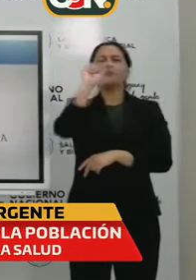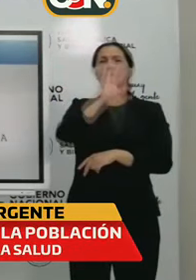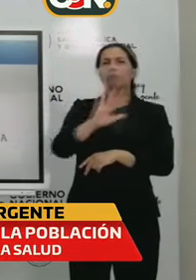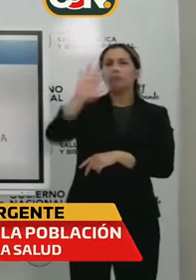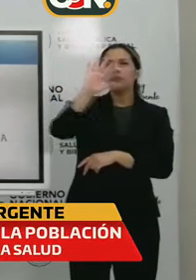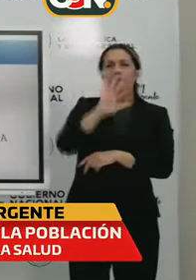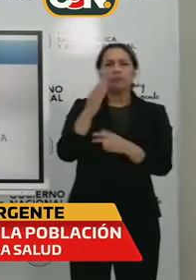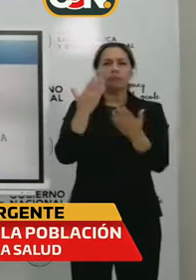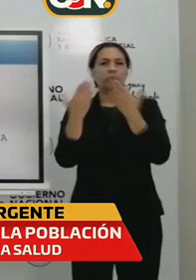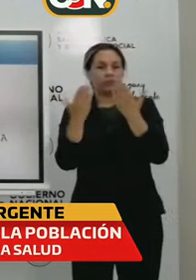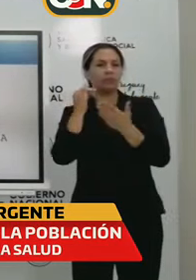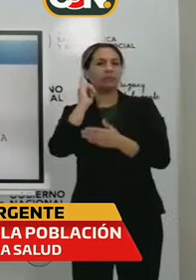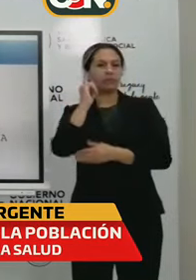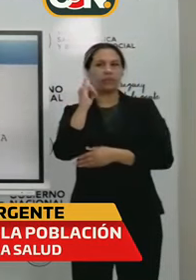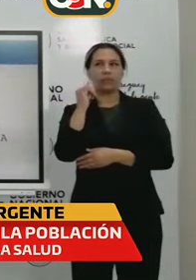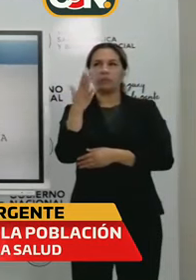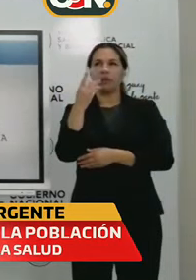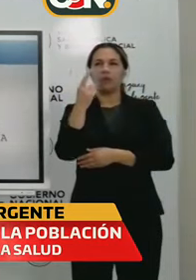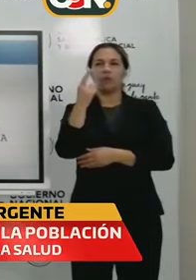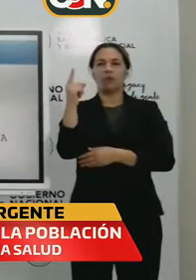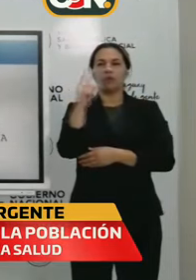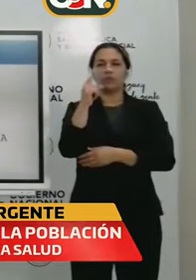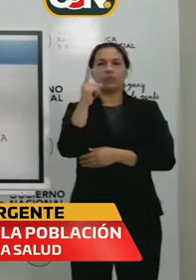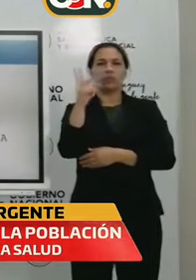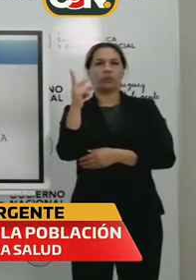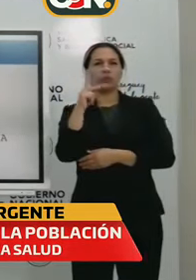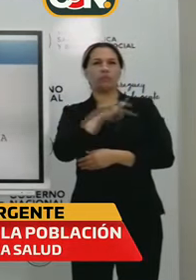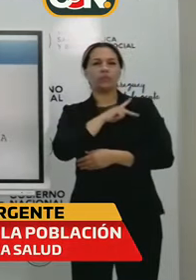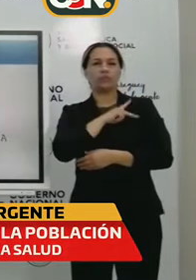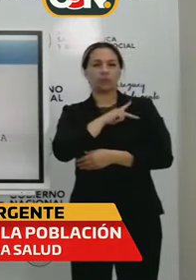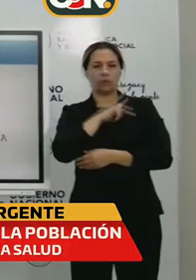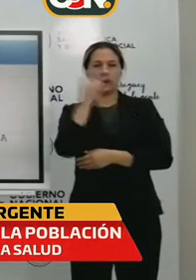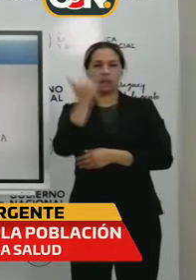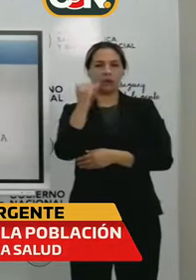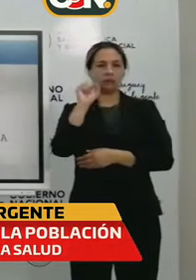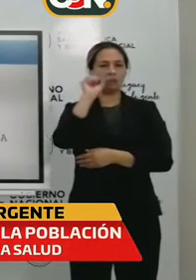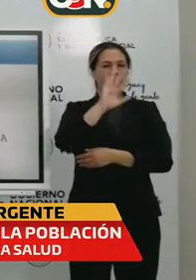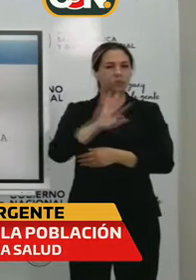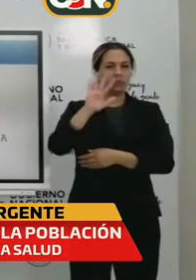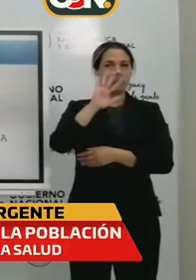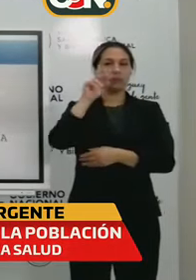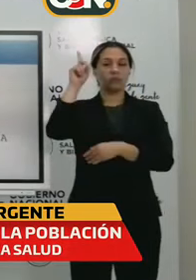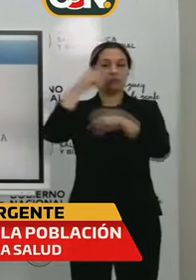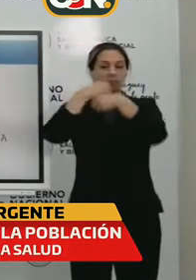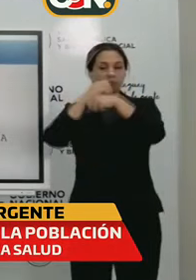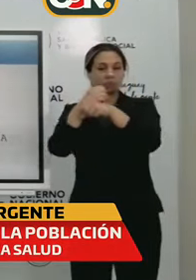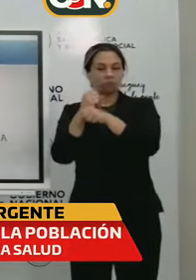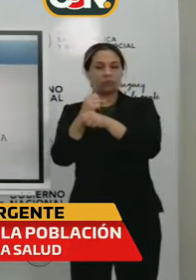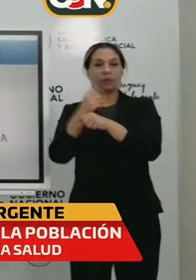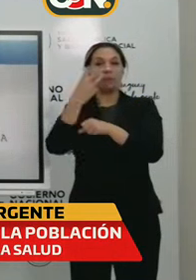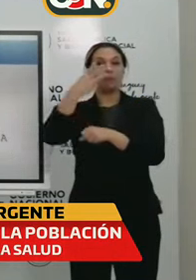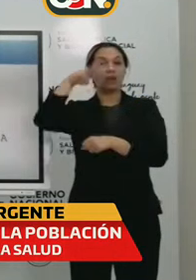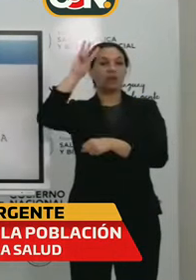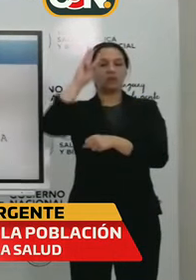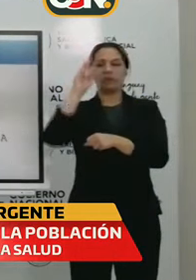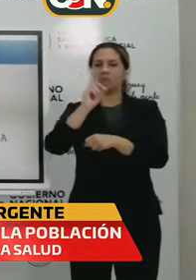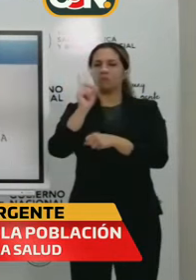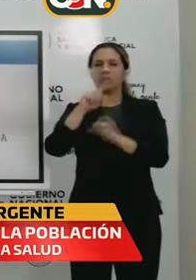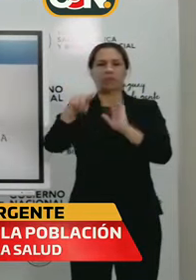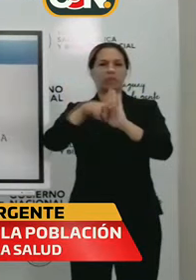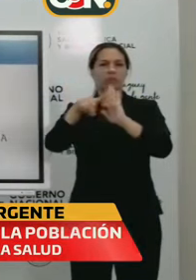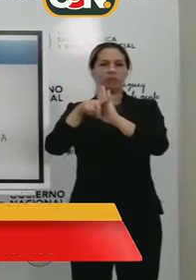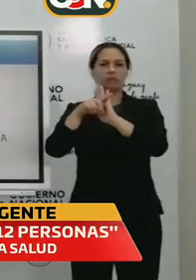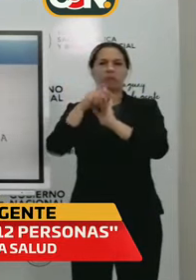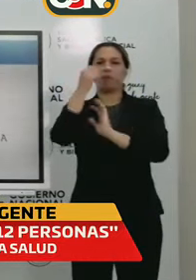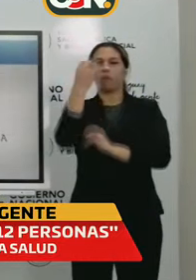tenemos más de una decena, probablemente 11, 12 sospechosos, de los cuales el laboratorio central descartó la gran mayoría de ellos, y nos quedamos